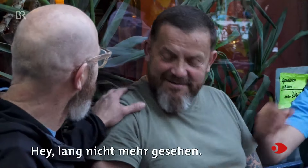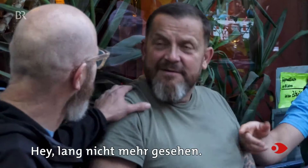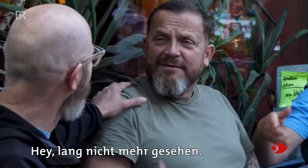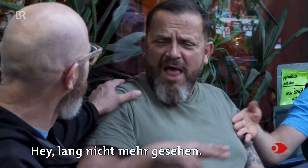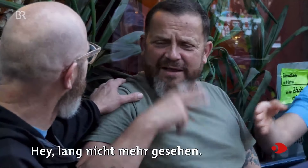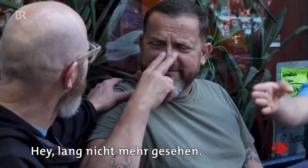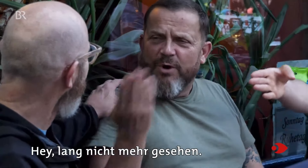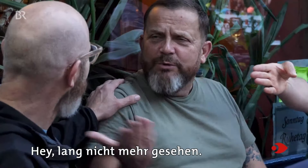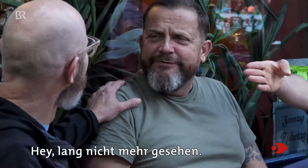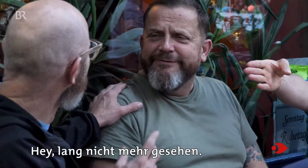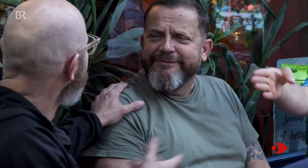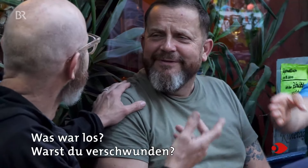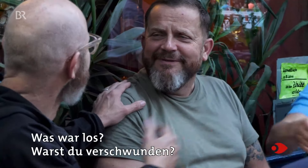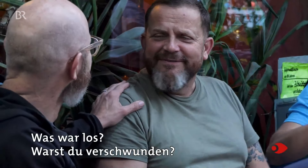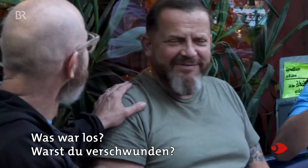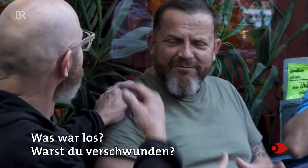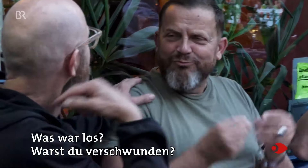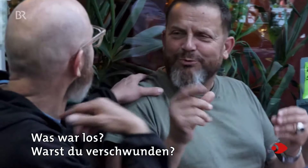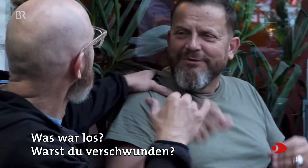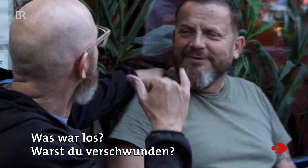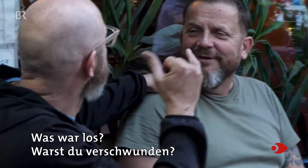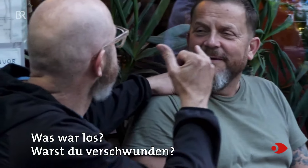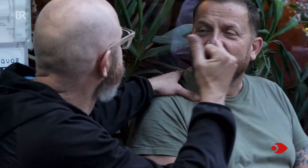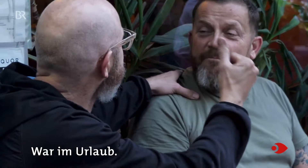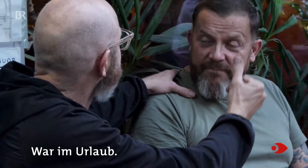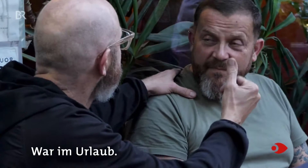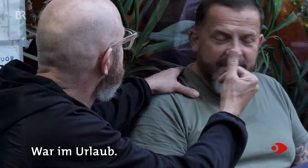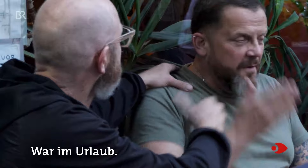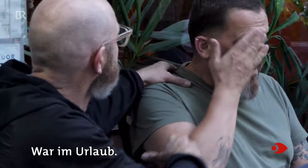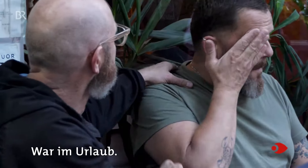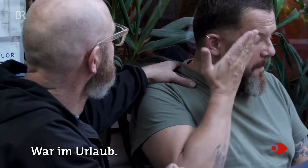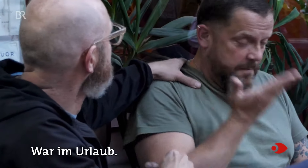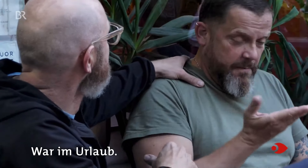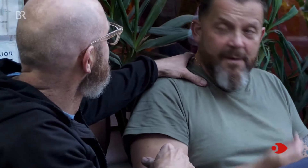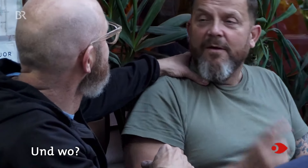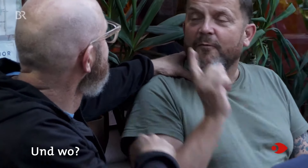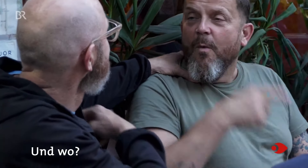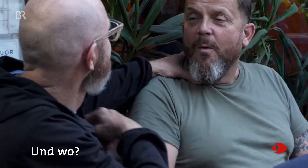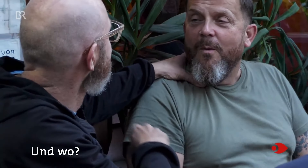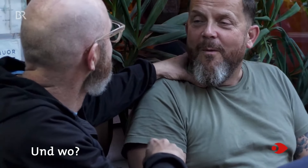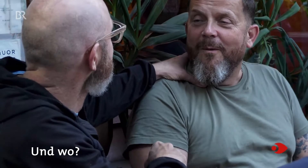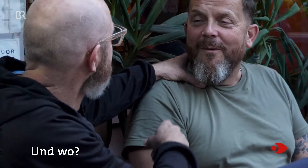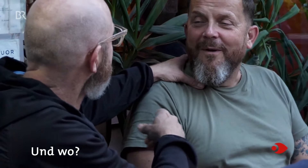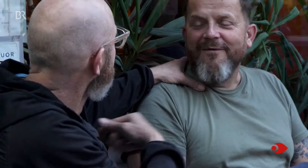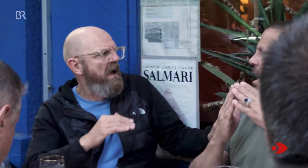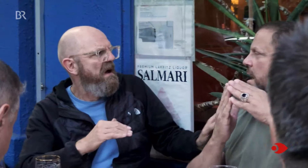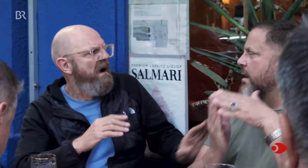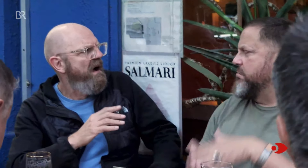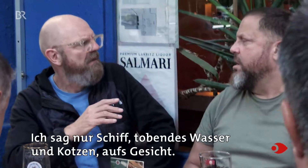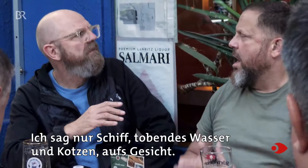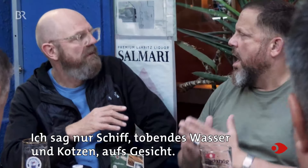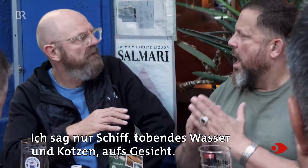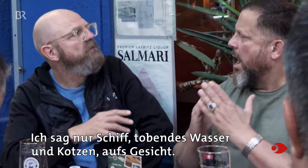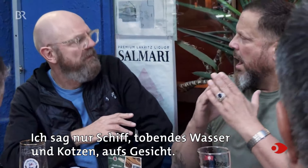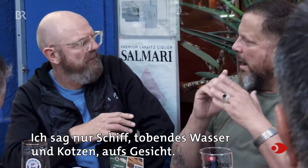Hey, lang nicht mehr gesehen. Was war los? Warst du verschwunden? War im Urlaub. Und wo? Ich sag nur Schiff,